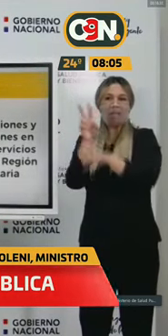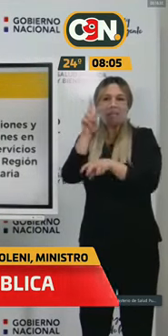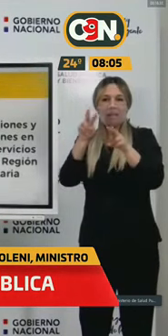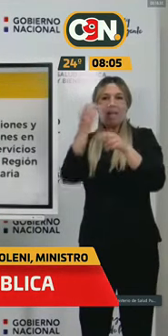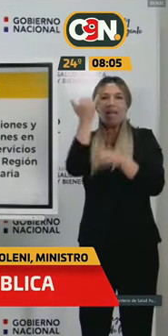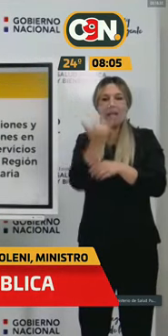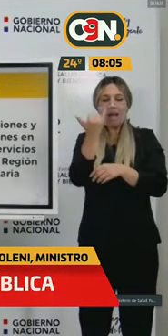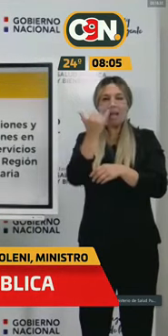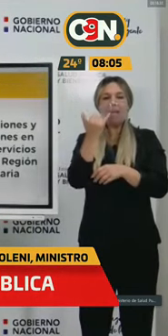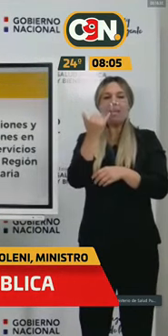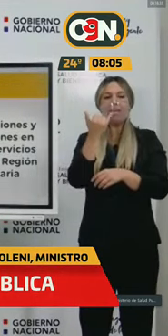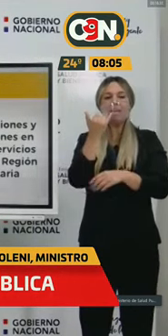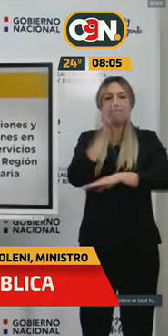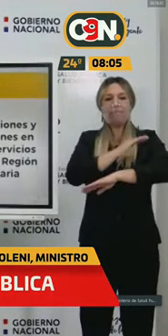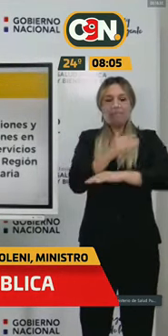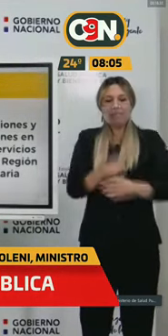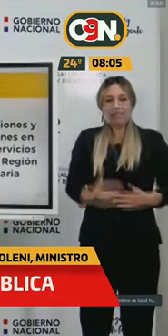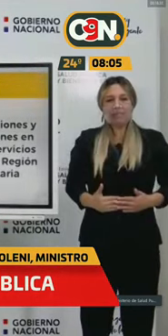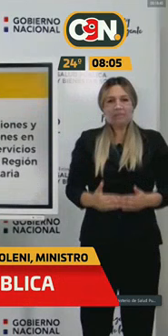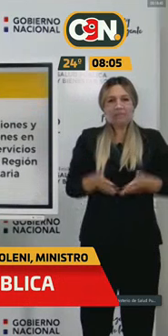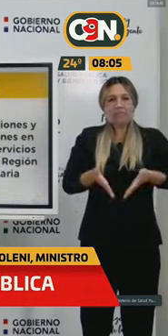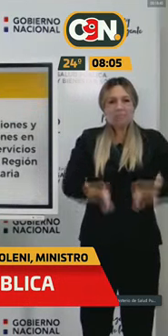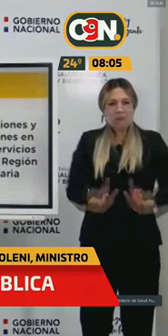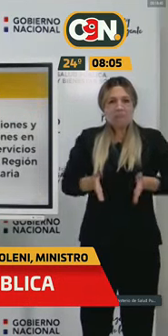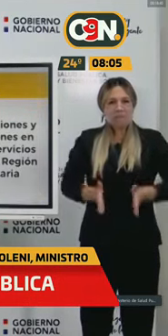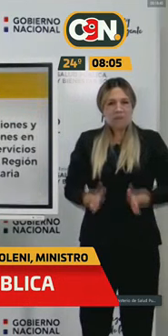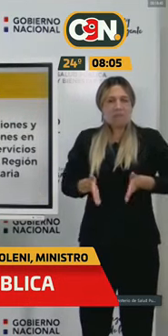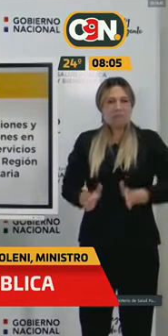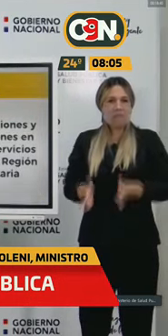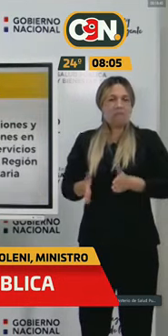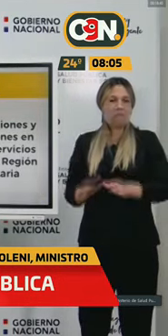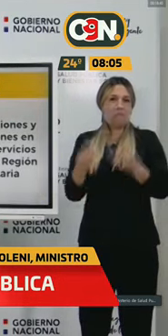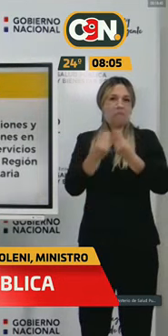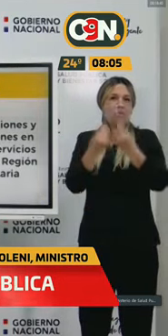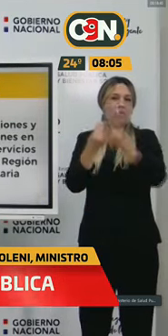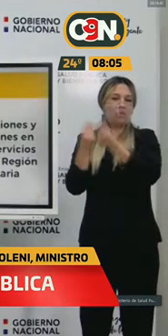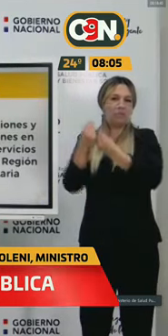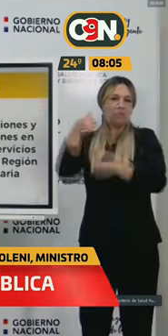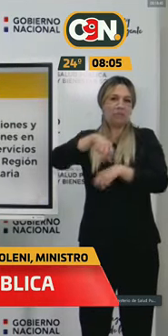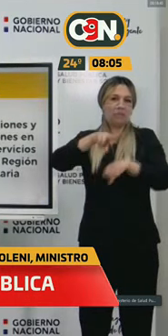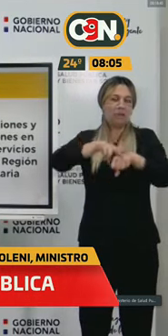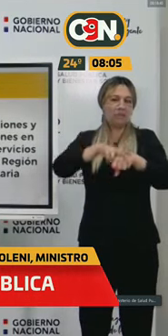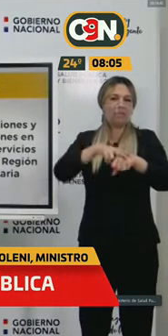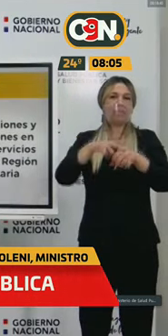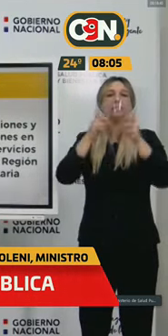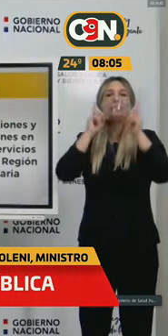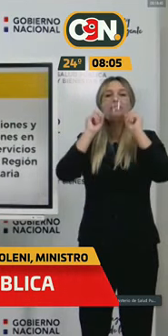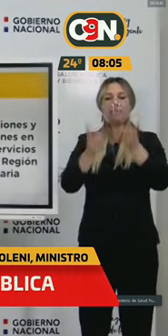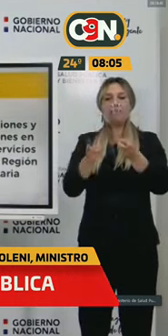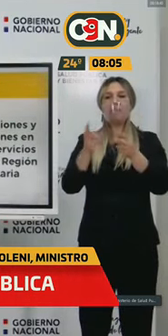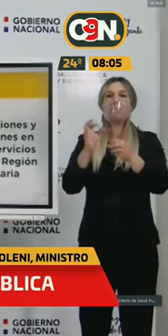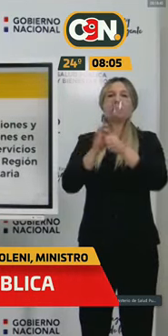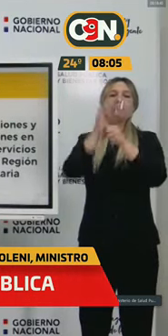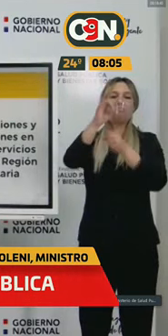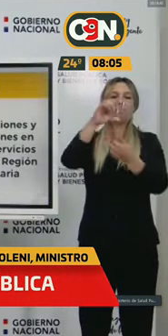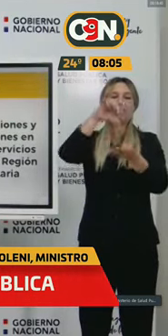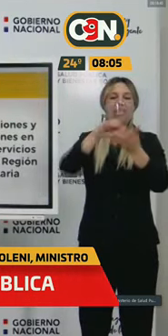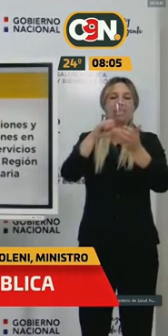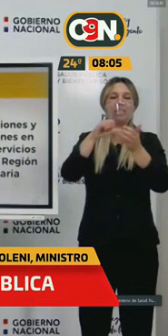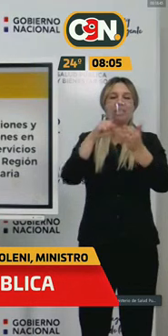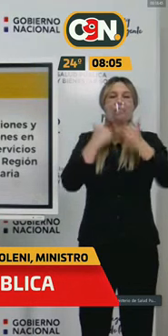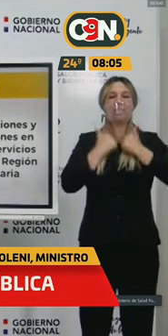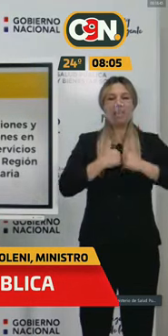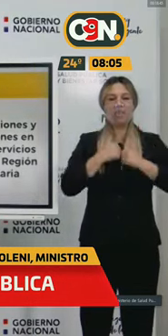naciendo en el Paraguay. Y finalmente terminamos nuestro recorrido por el Centro de Salud en Betetecue, que después